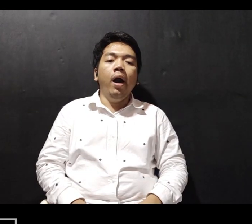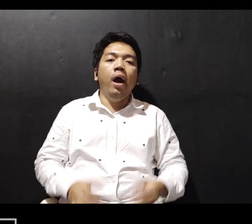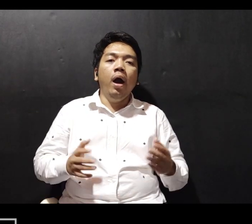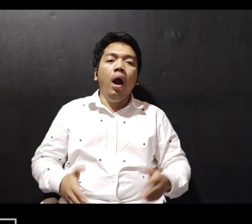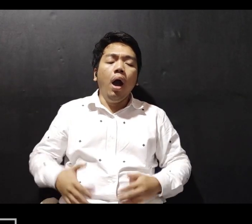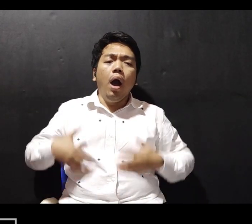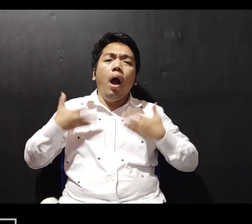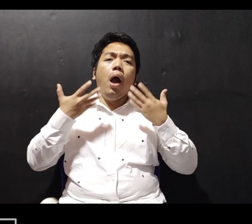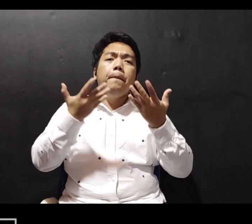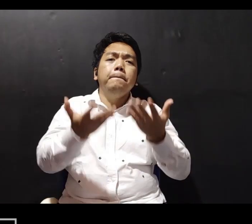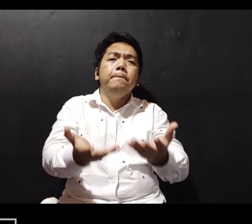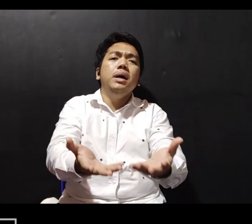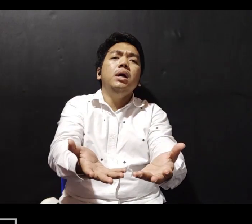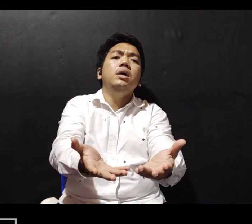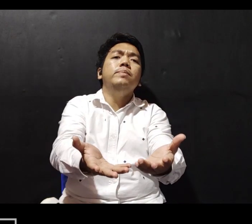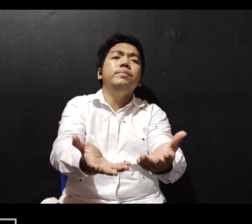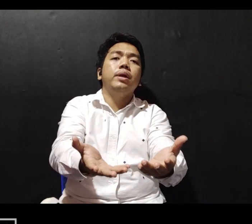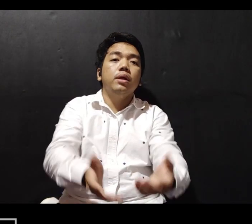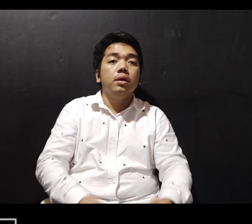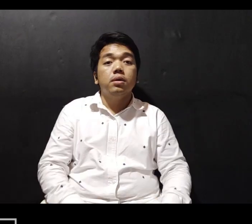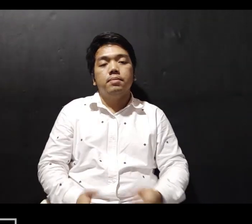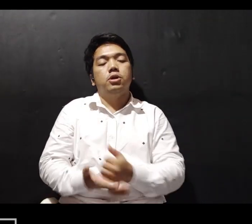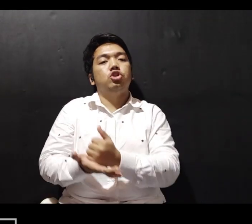bertindak. Engkau pemberi pertolongan ya Tuhan.